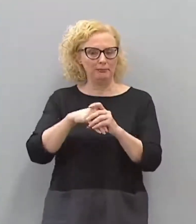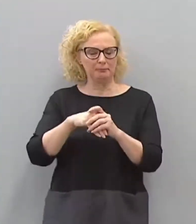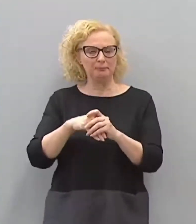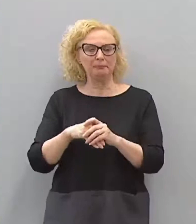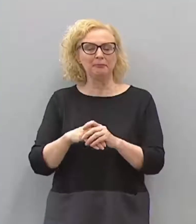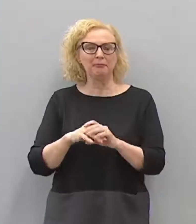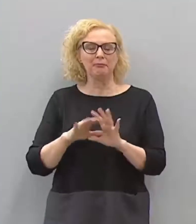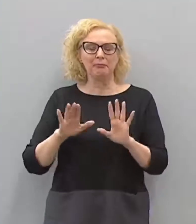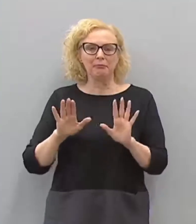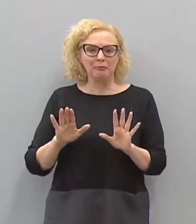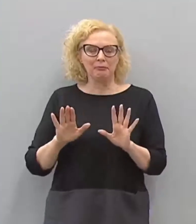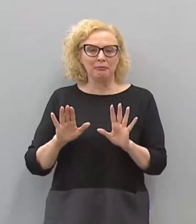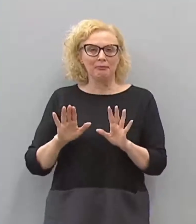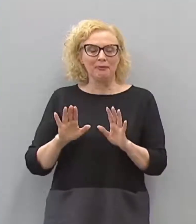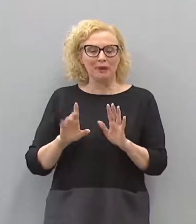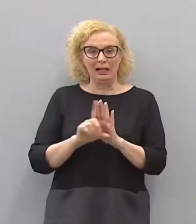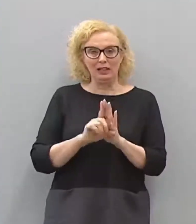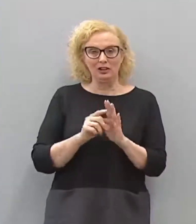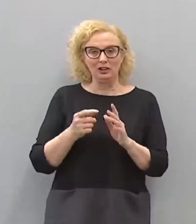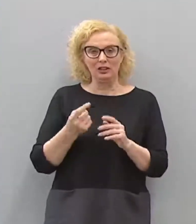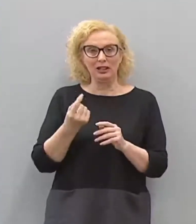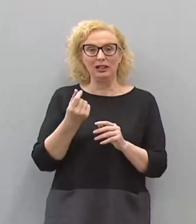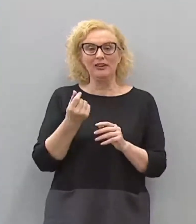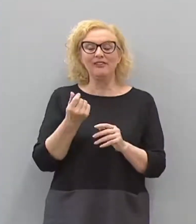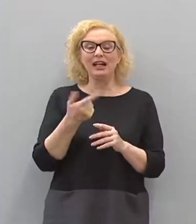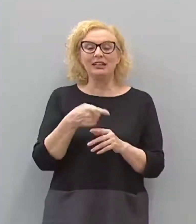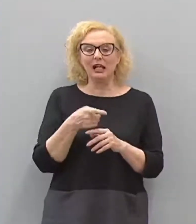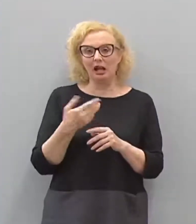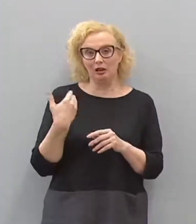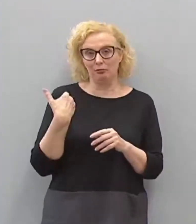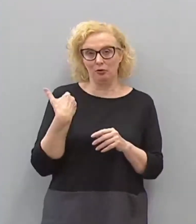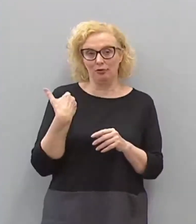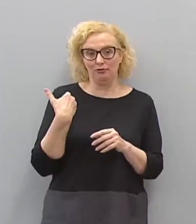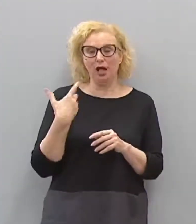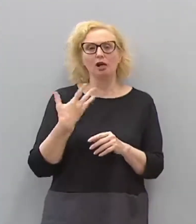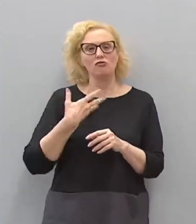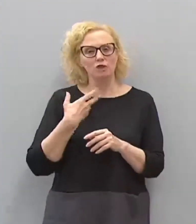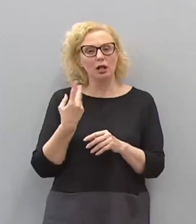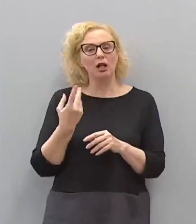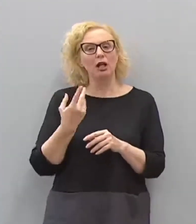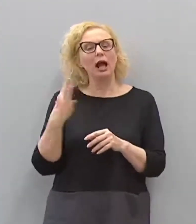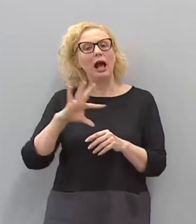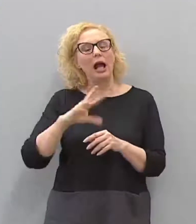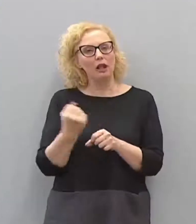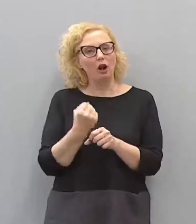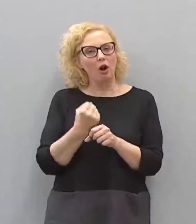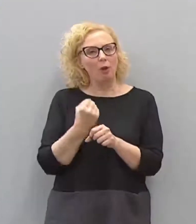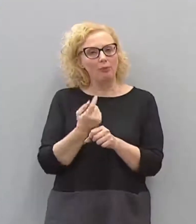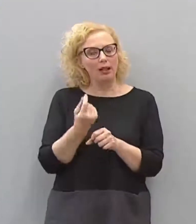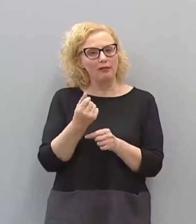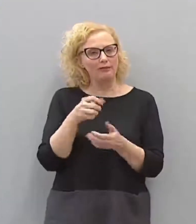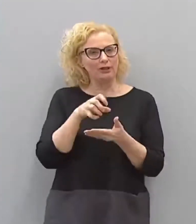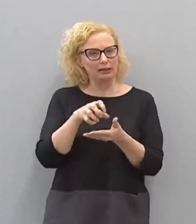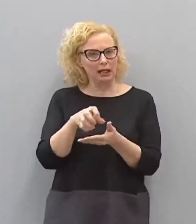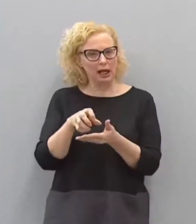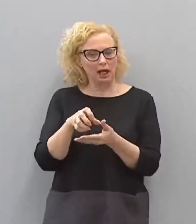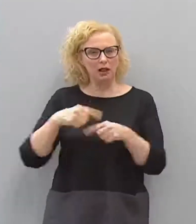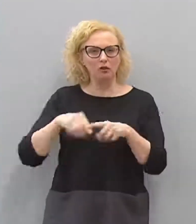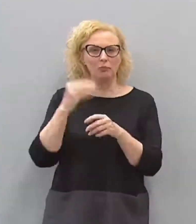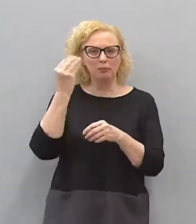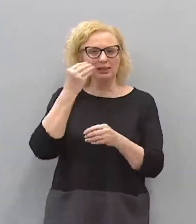sempre nelle ultime leggi finanziarie abbiamo finanziato ulteriori opere che riteniamo importanti per diciamo per la viabilità